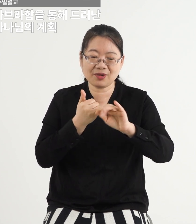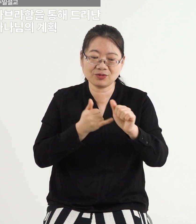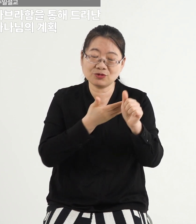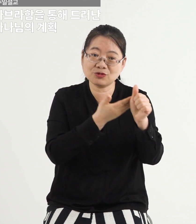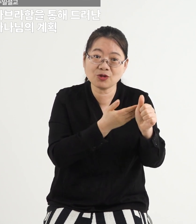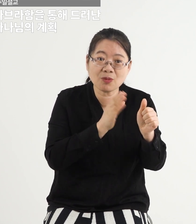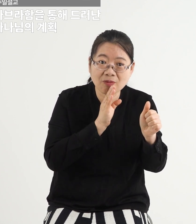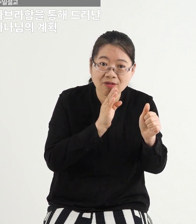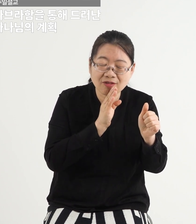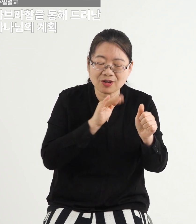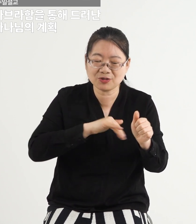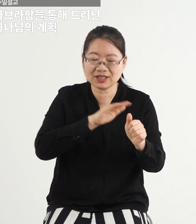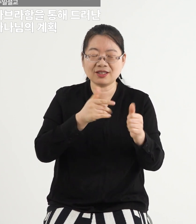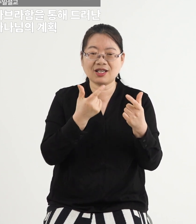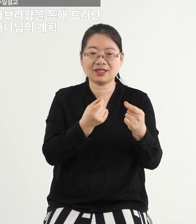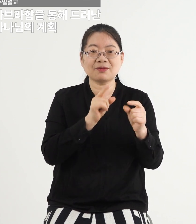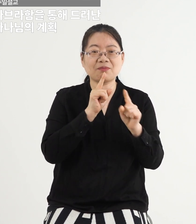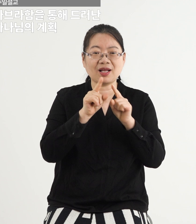우리는 그렇게 자랐어요.